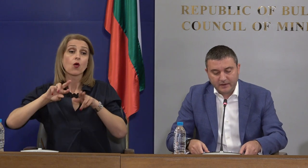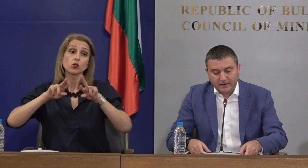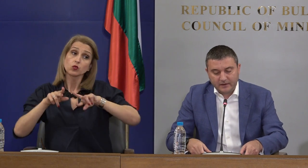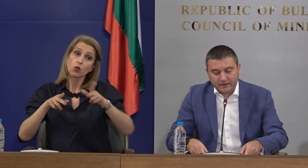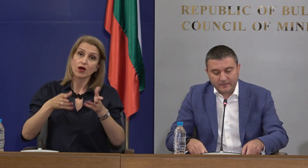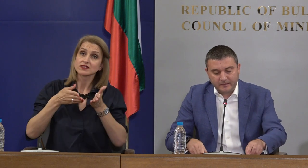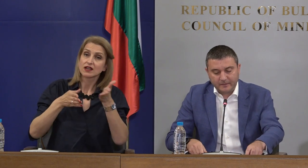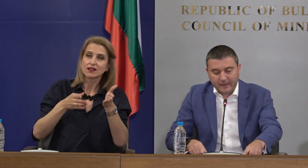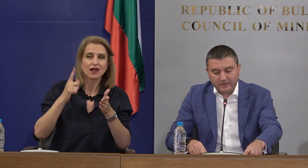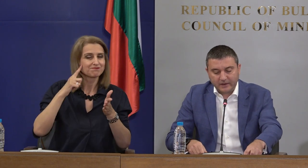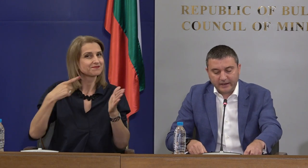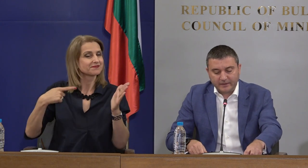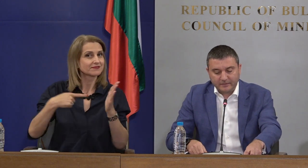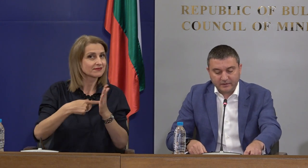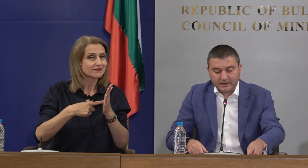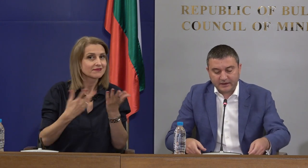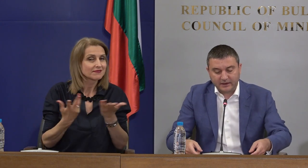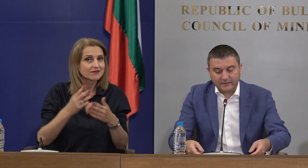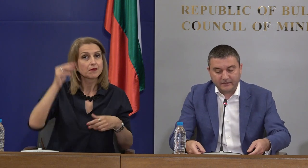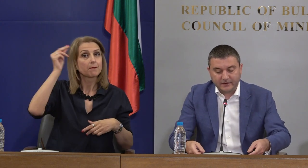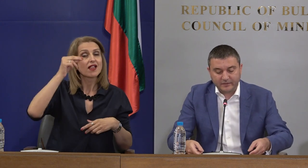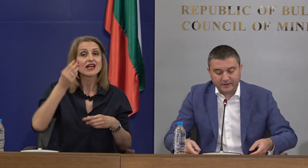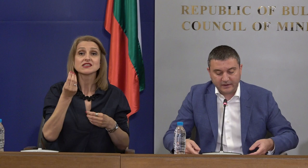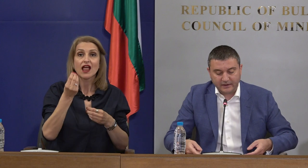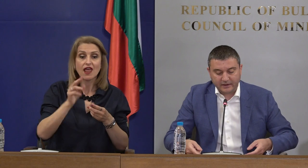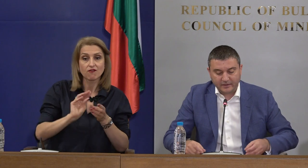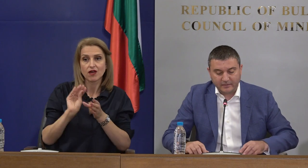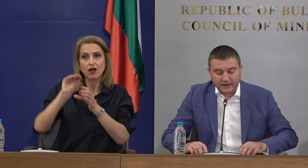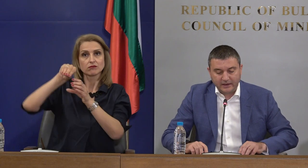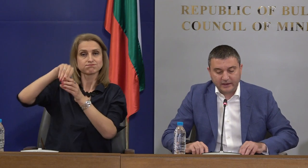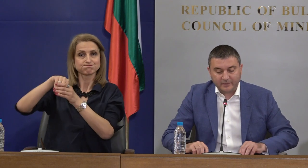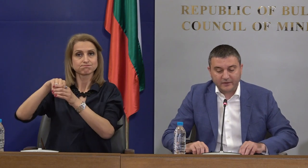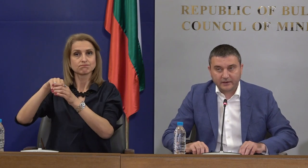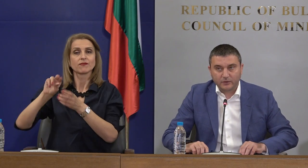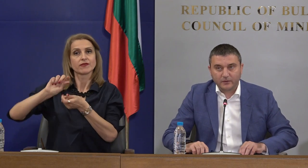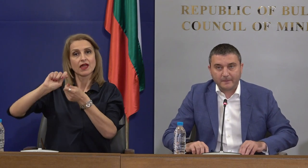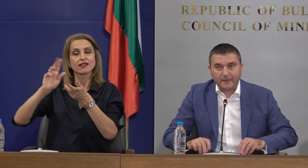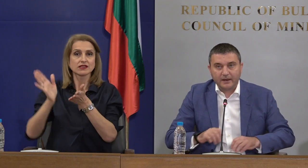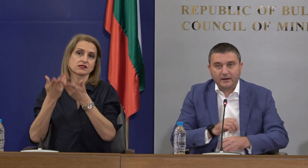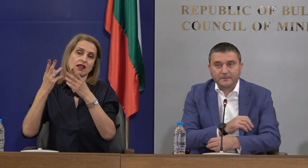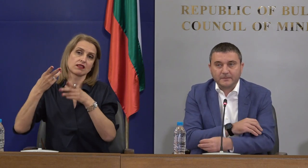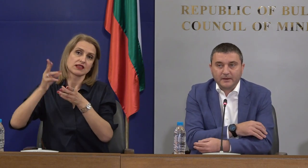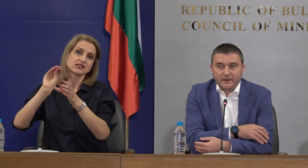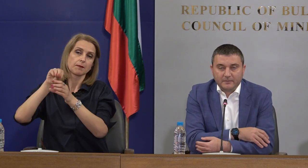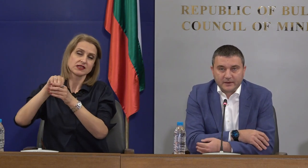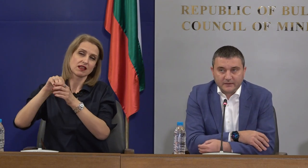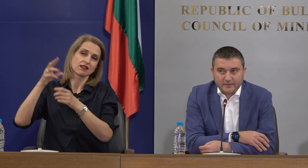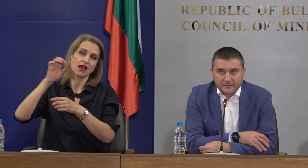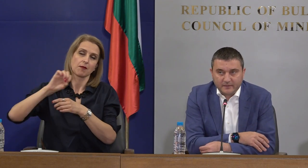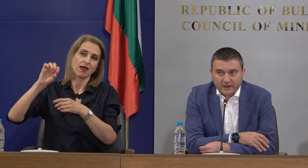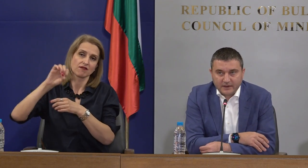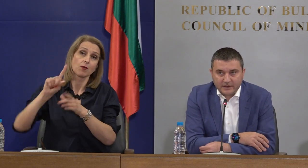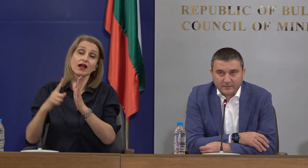цел България, българският лев, да се присъедини към ERM2 като